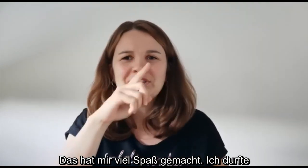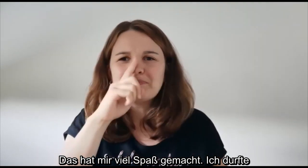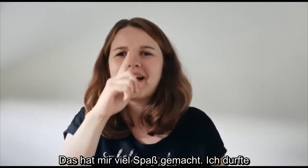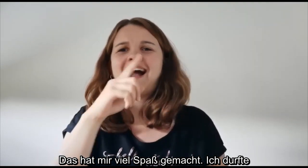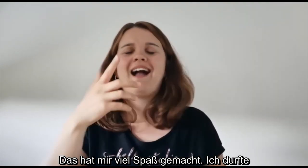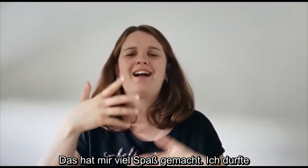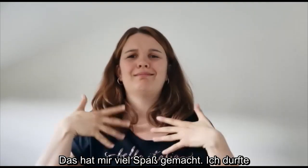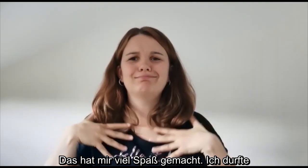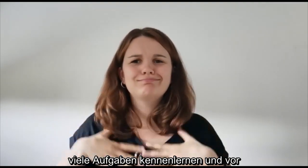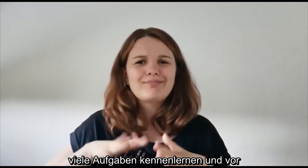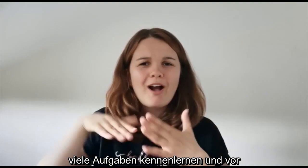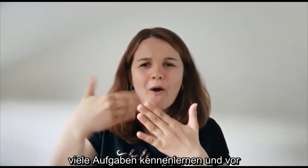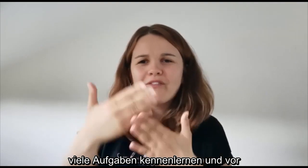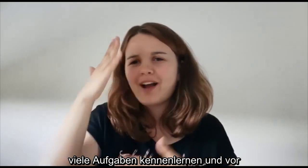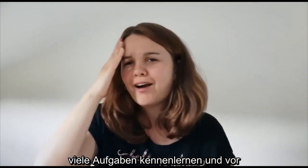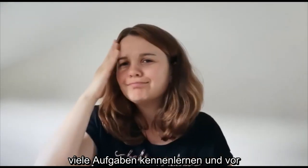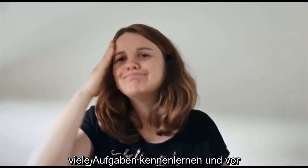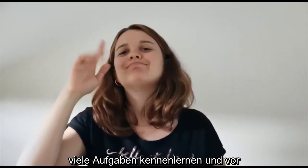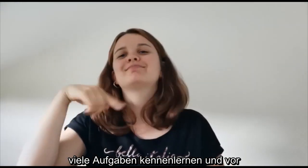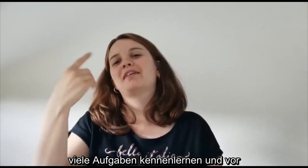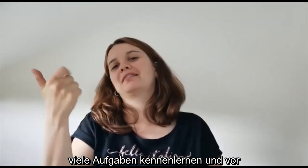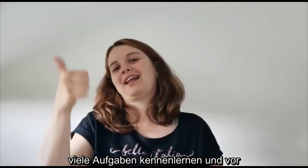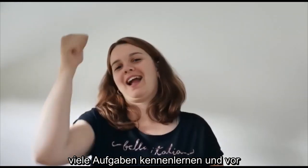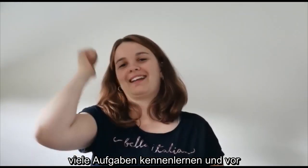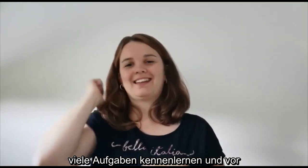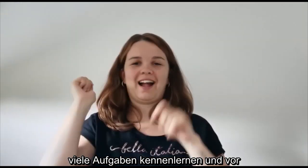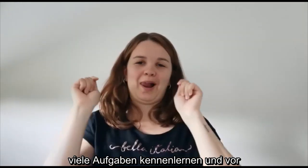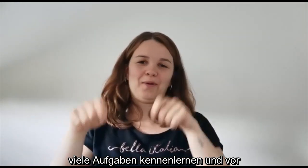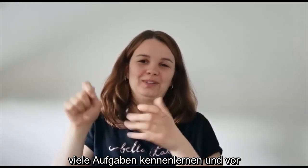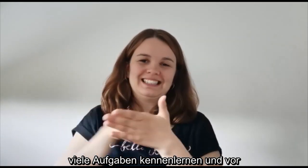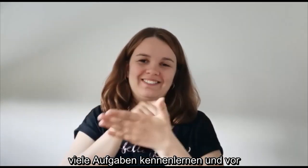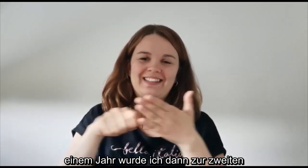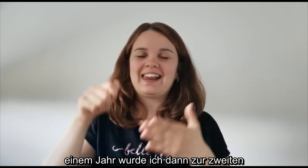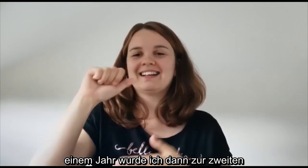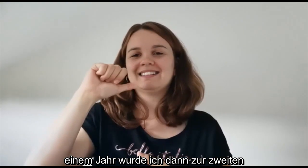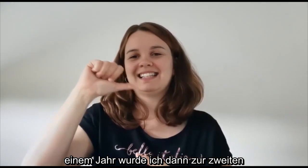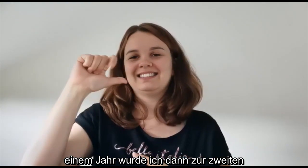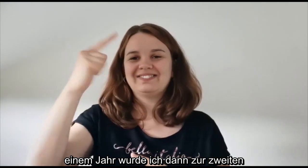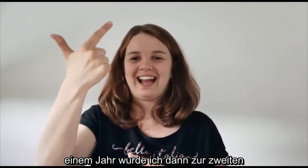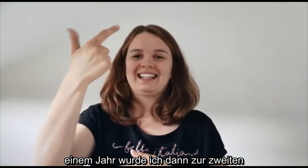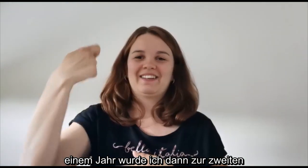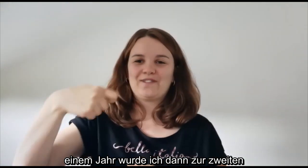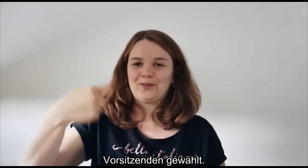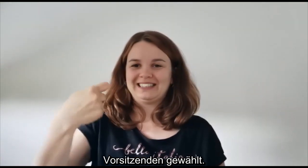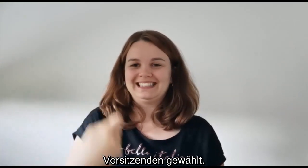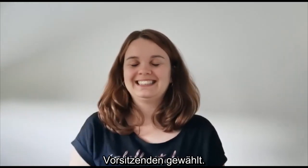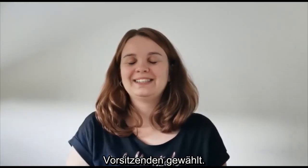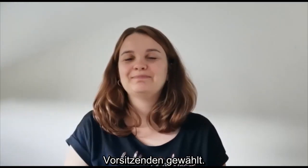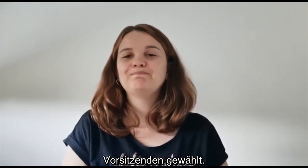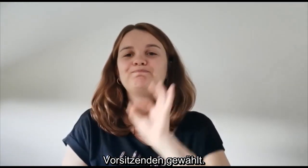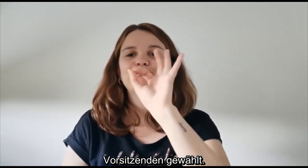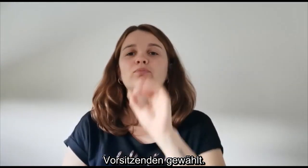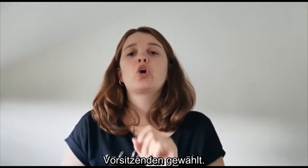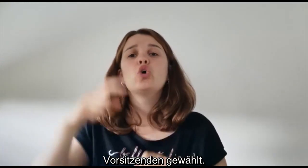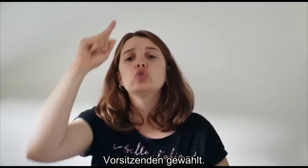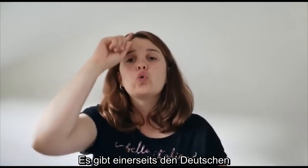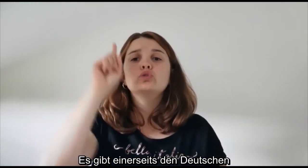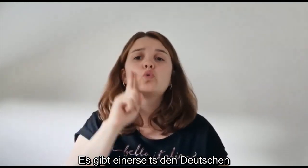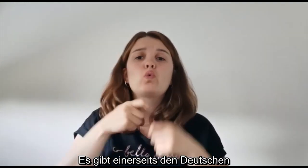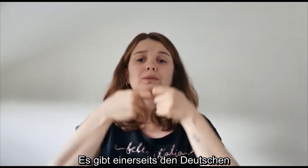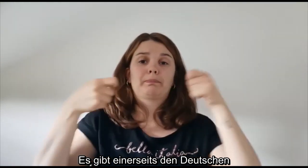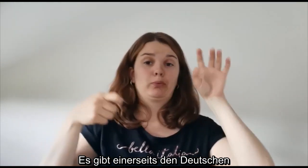mir viel Spaß gemacht Ich durfte viele Aufgaben kennenlernen Und vor einem Jahr wurde ich dann als zweite Vorsitzende gewählt